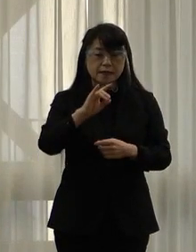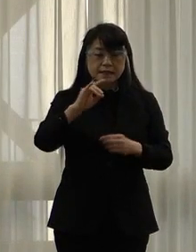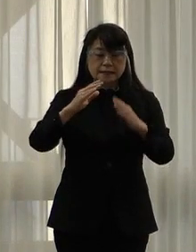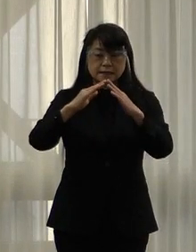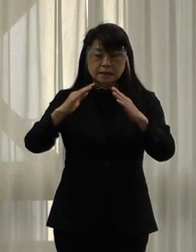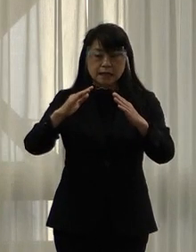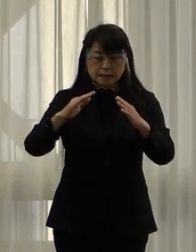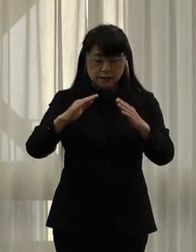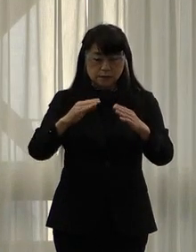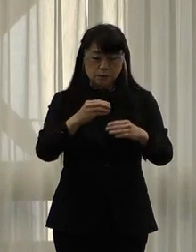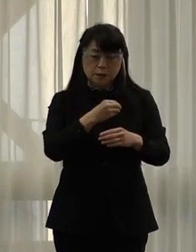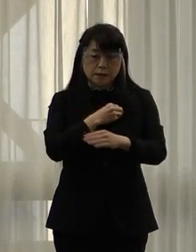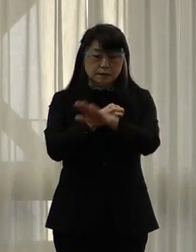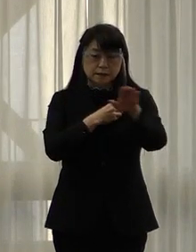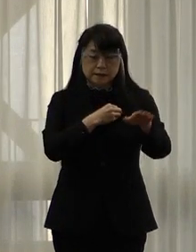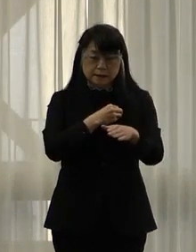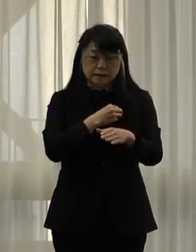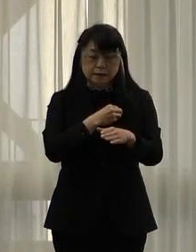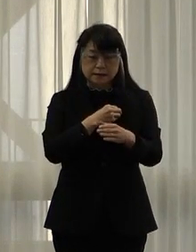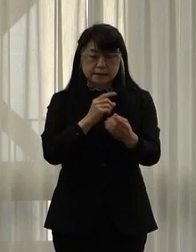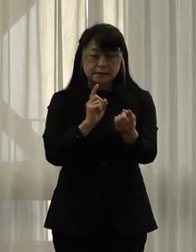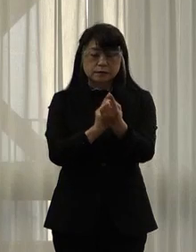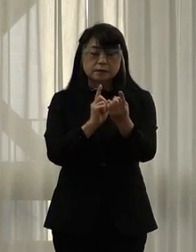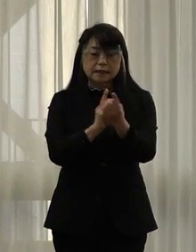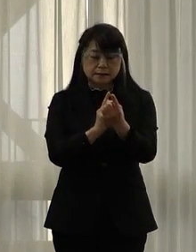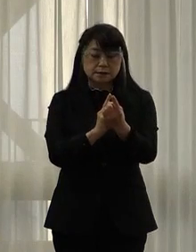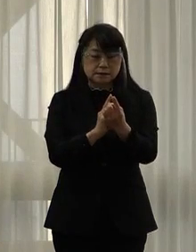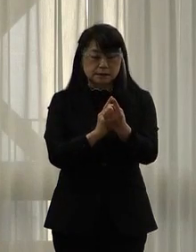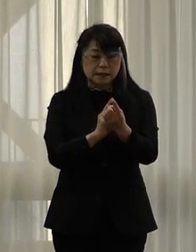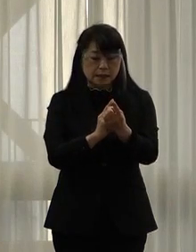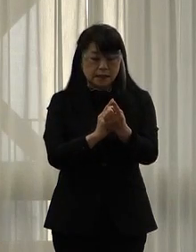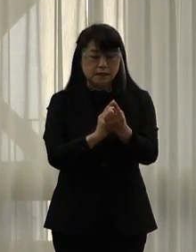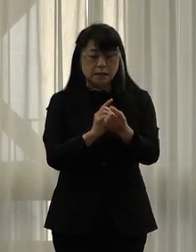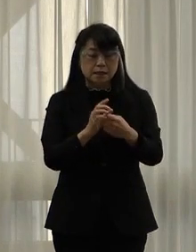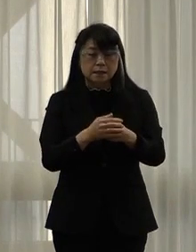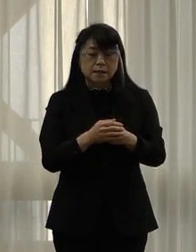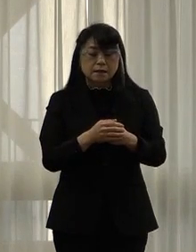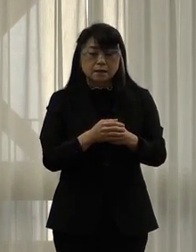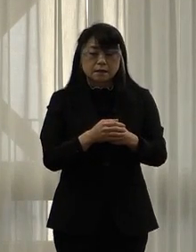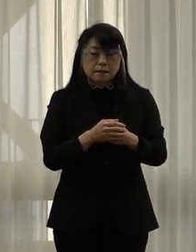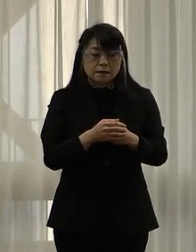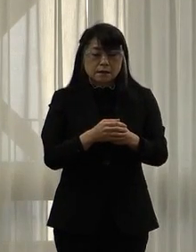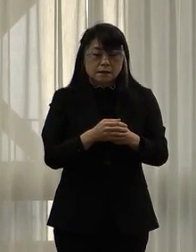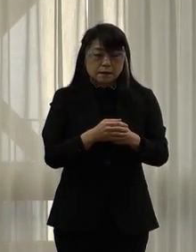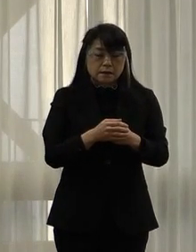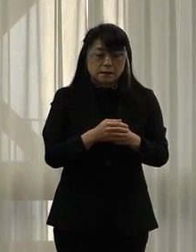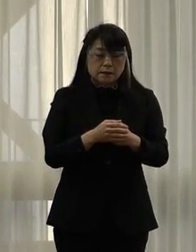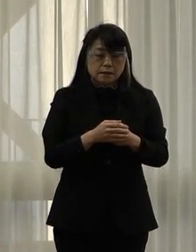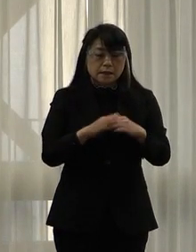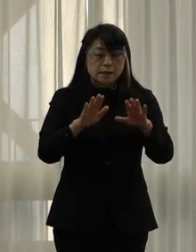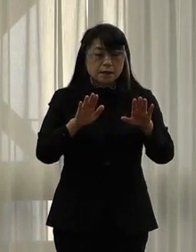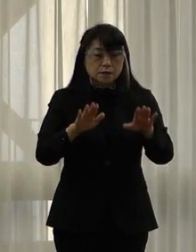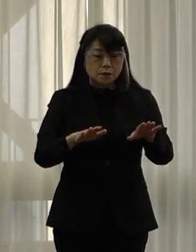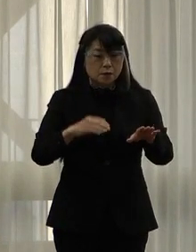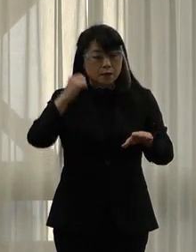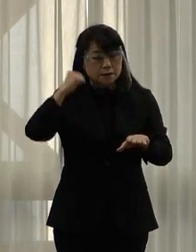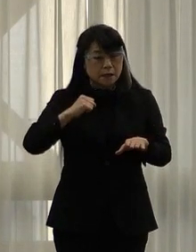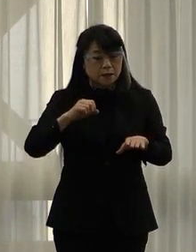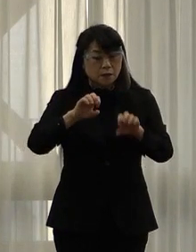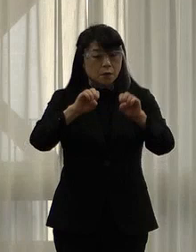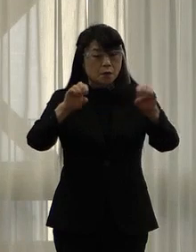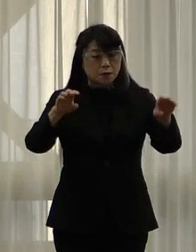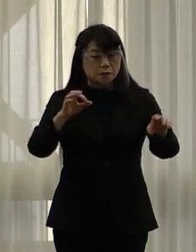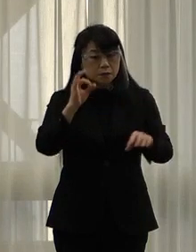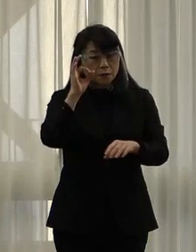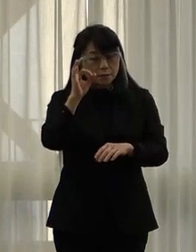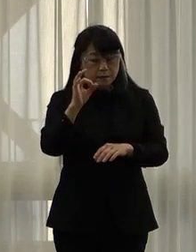議会の方々向けにはですね、まあ、今朝の報道の状況も分かりましたので、改めて個別に説明を